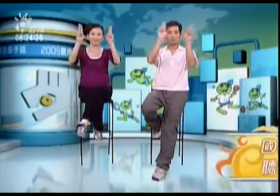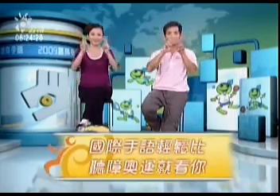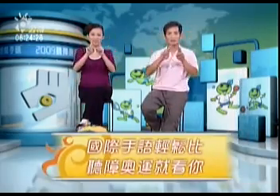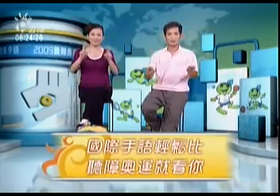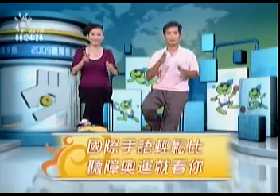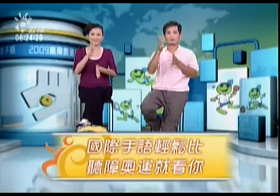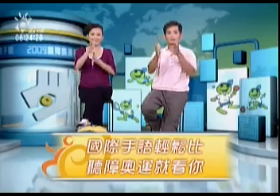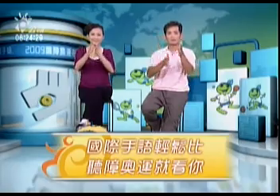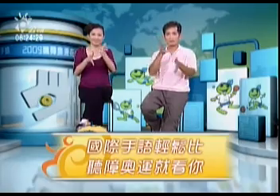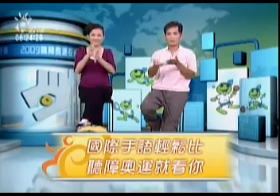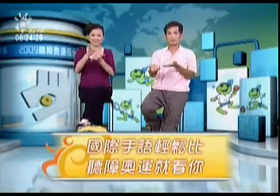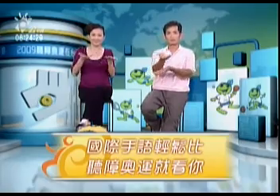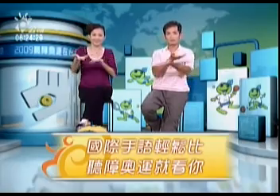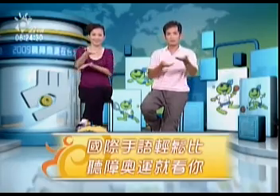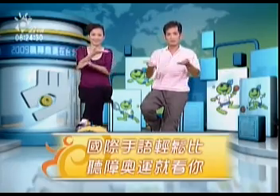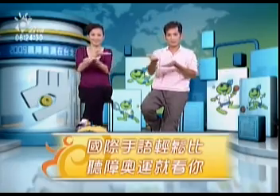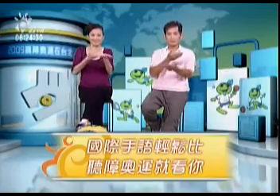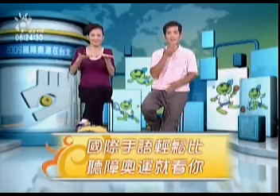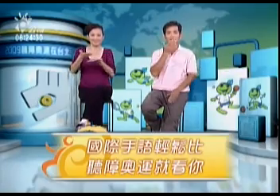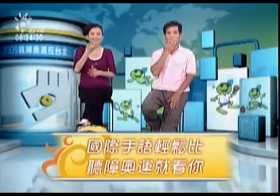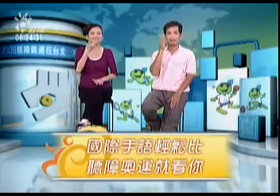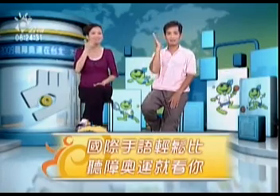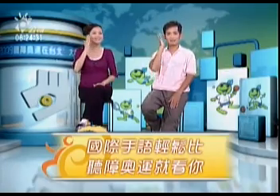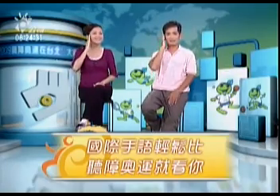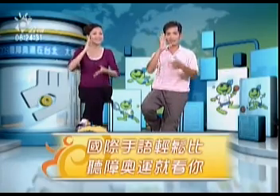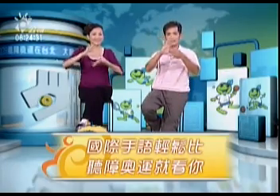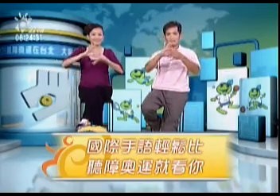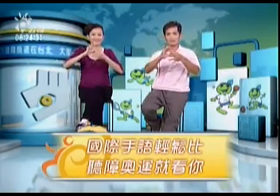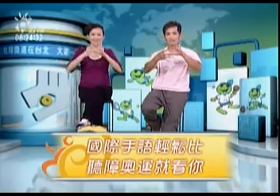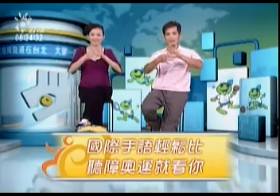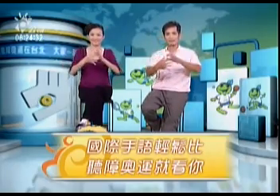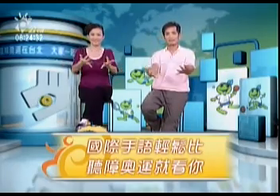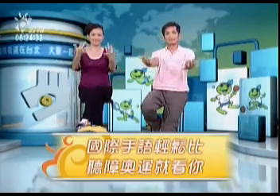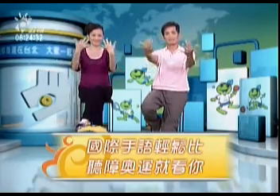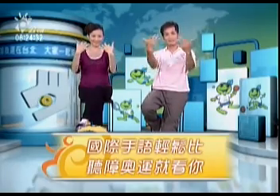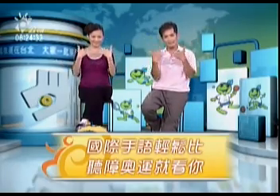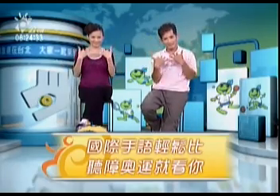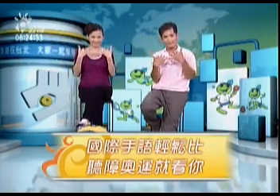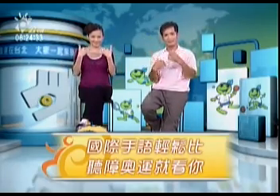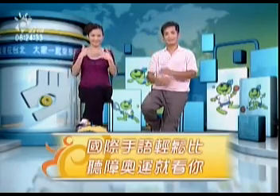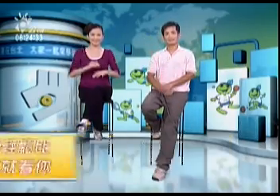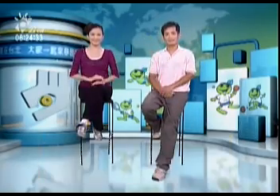国际手语轻松笔，听障奥运就看您。